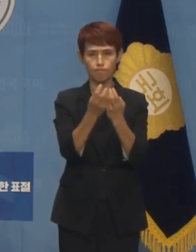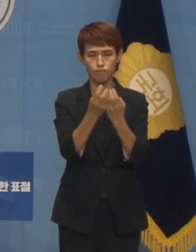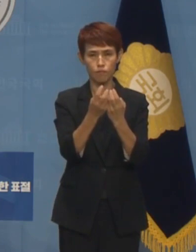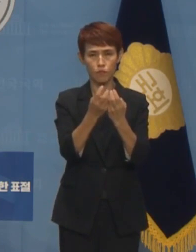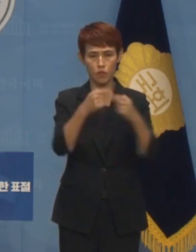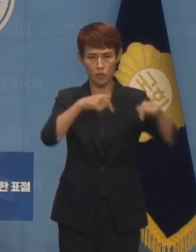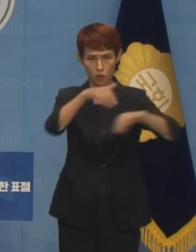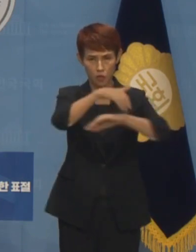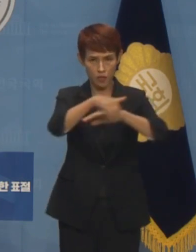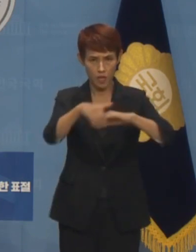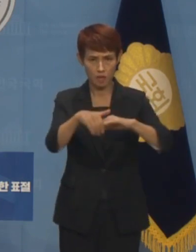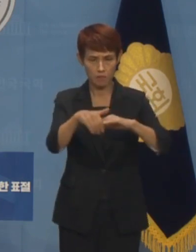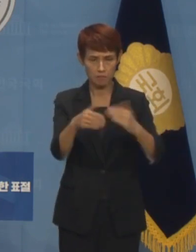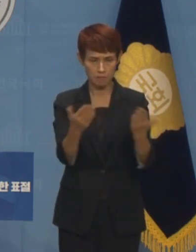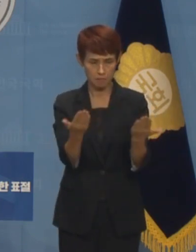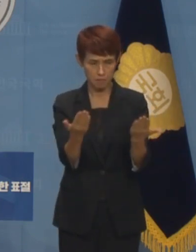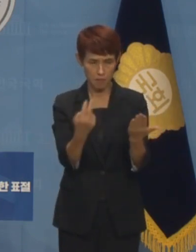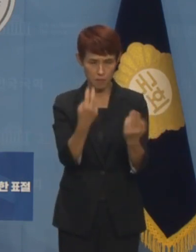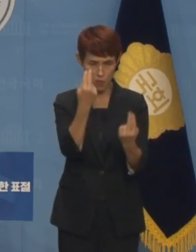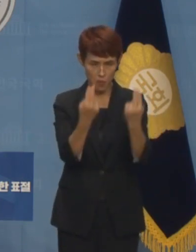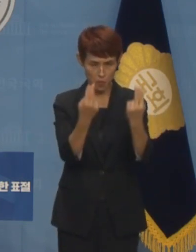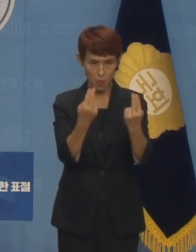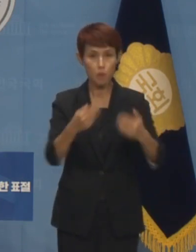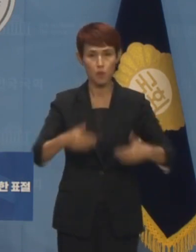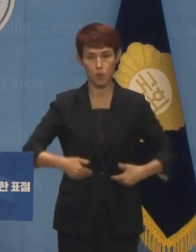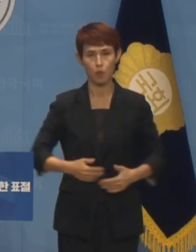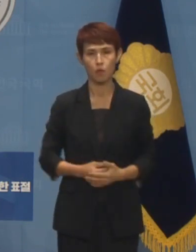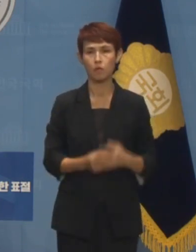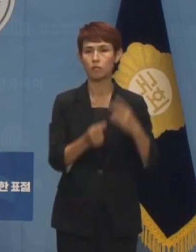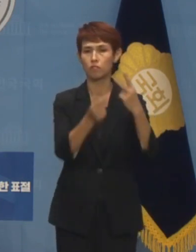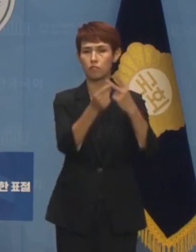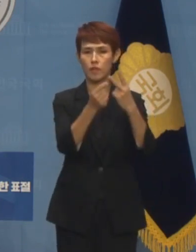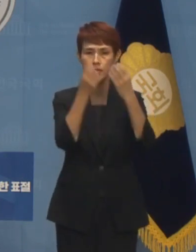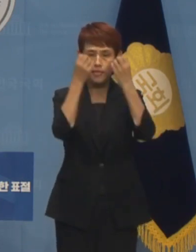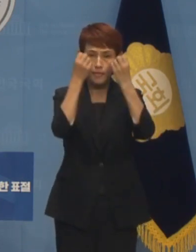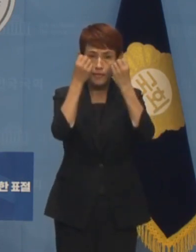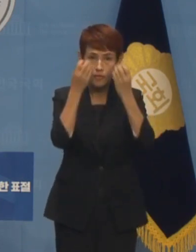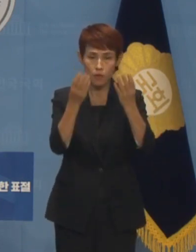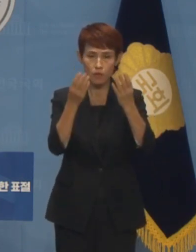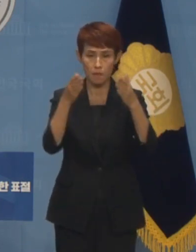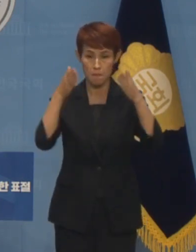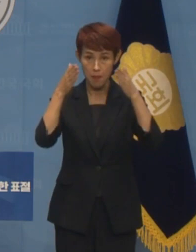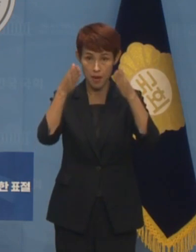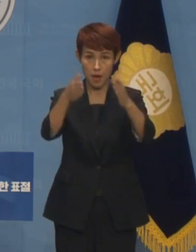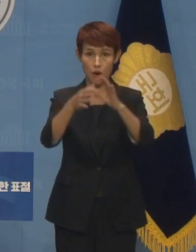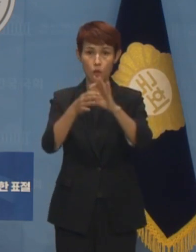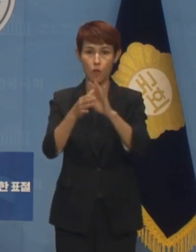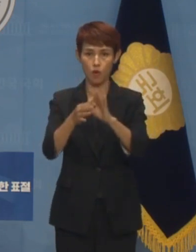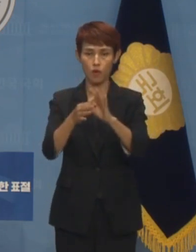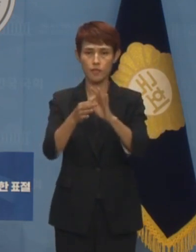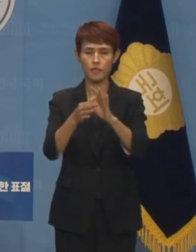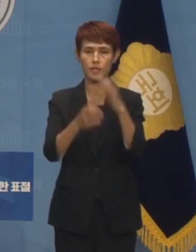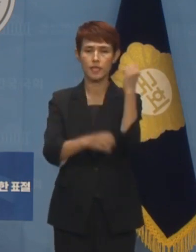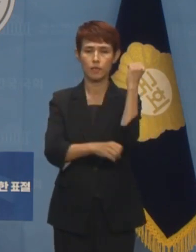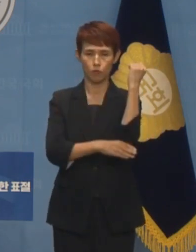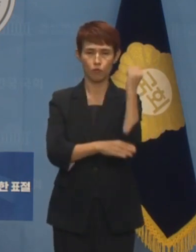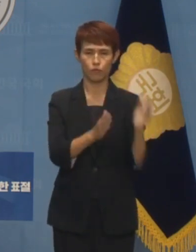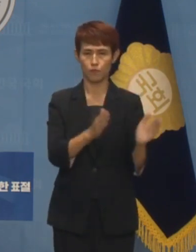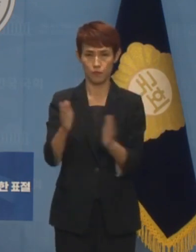비교 검토하는 것입니다. 둘째, 새로운 독트린에 대한 기본 방향을 수립하는